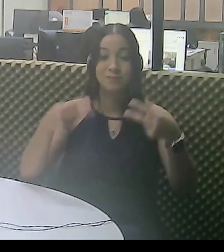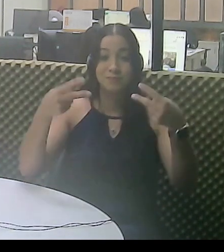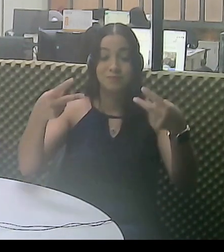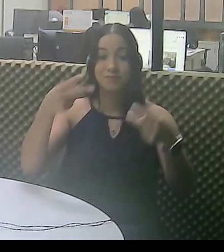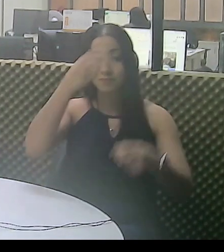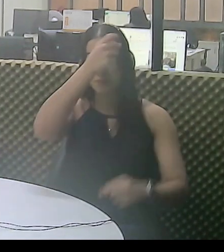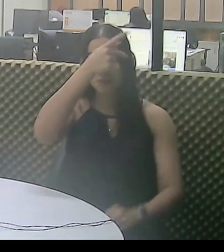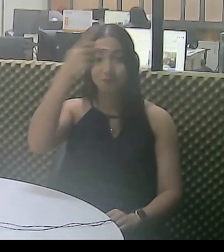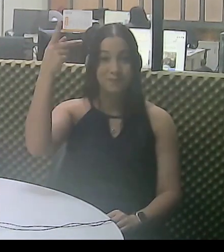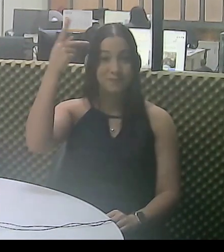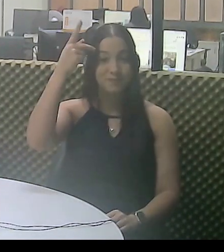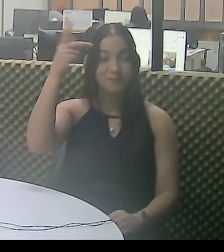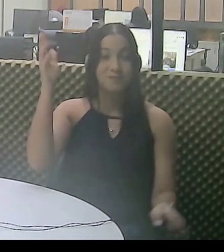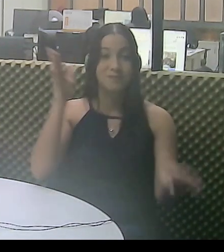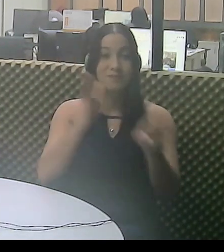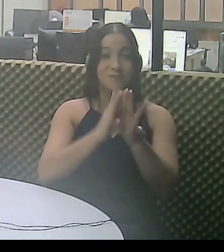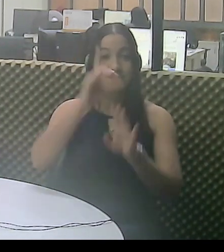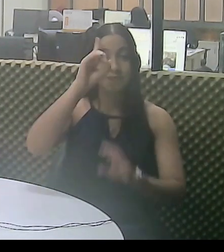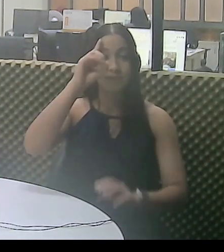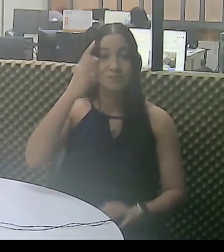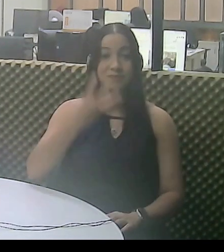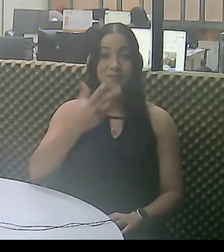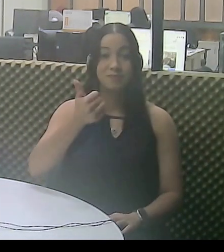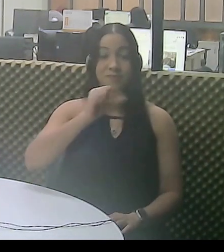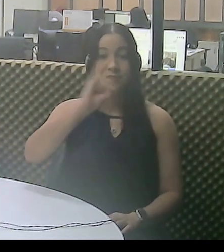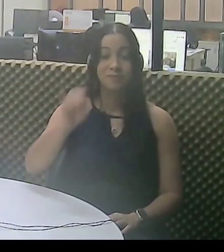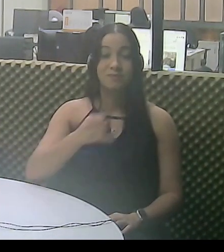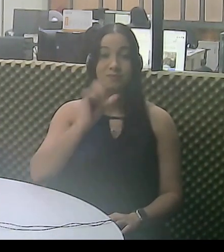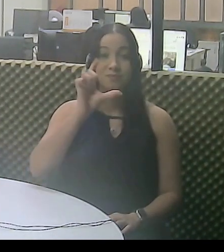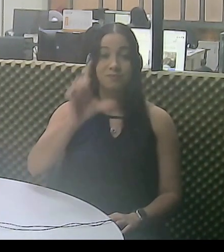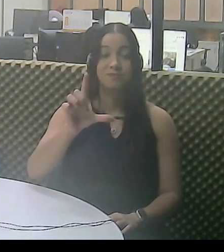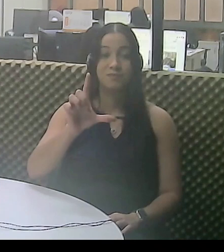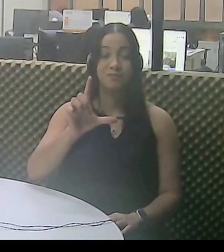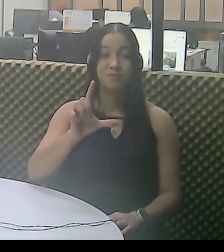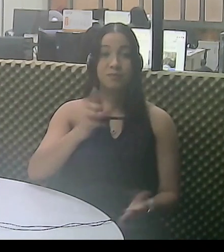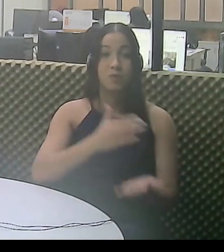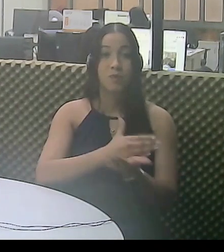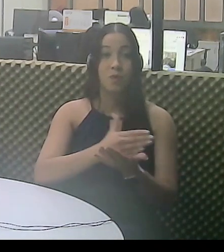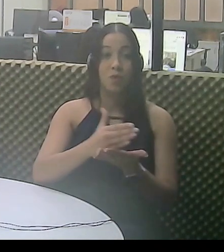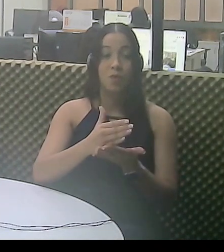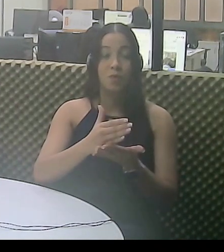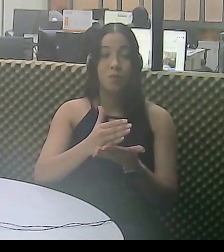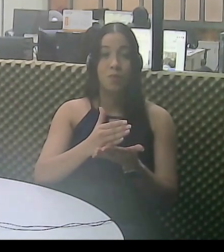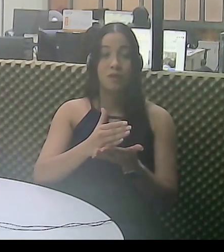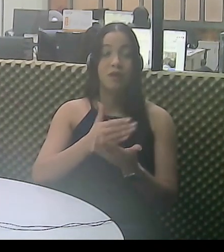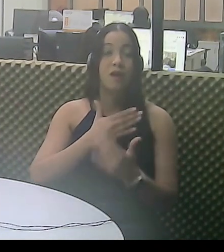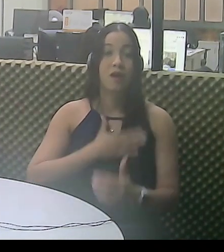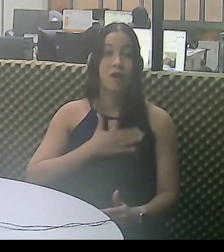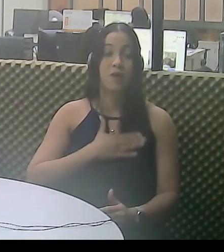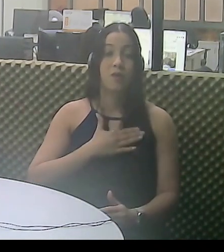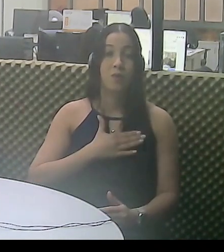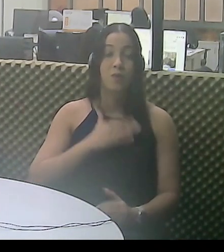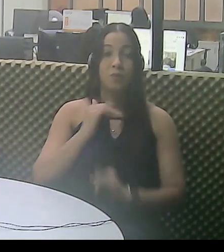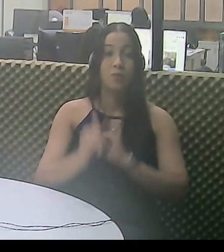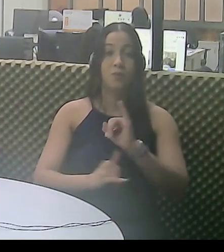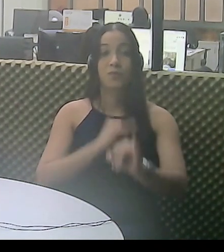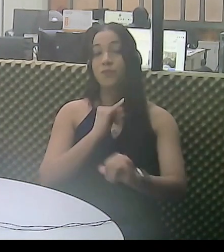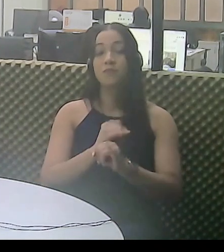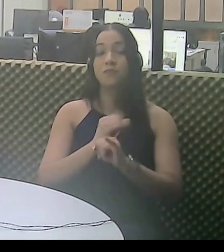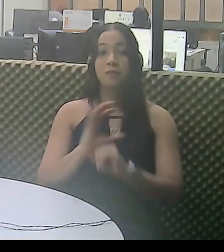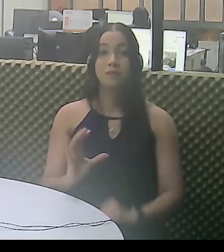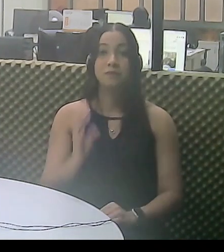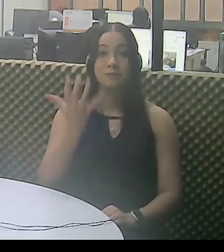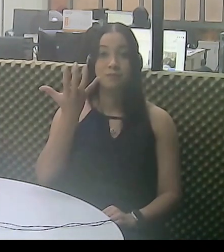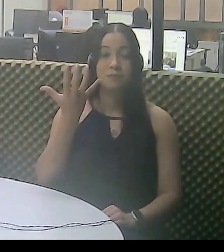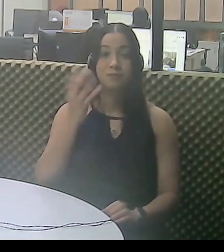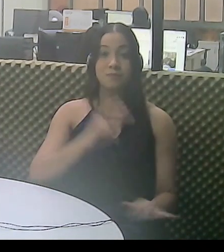portal da Prefeitura até o dia 31 de julho. A capacitação começa no início de agosto, com encontros virtuais que acontecerão